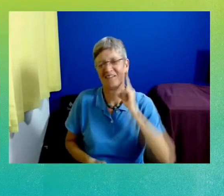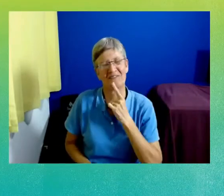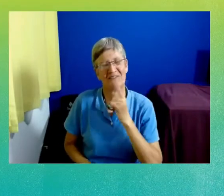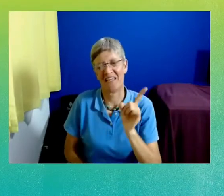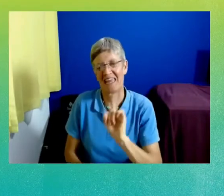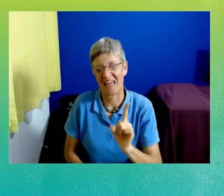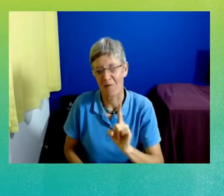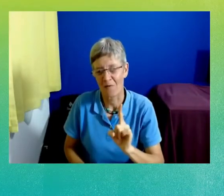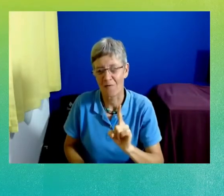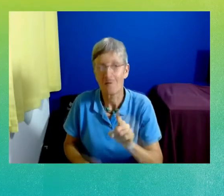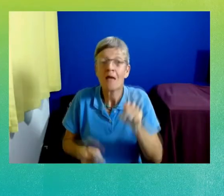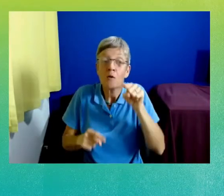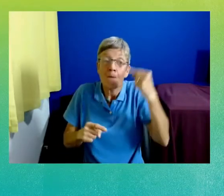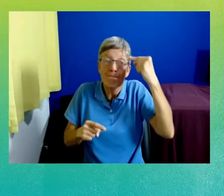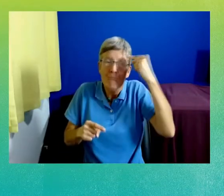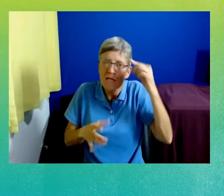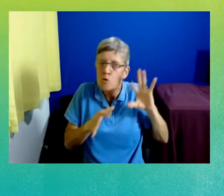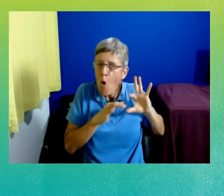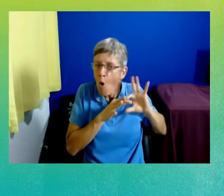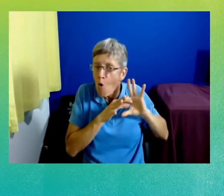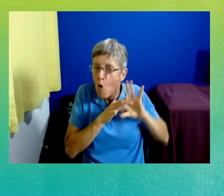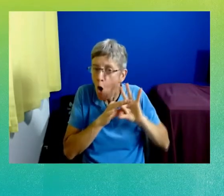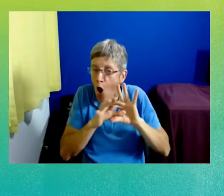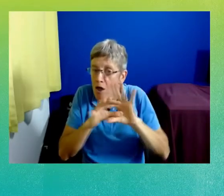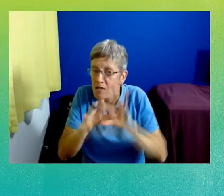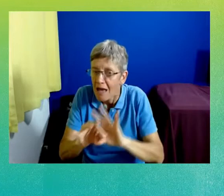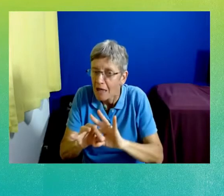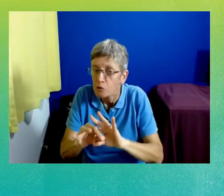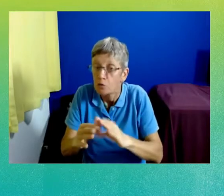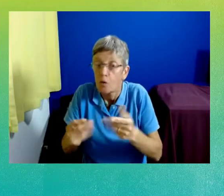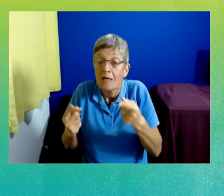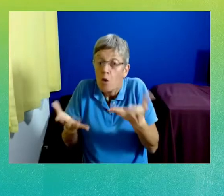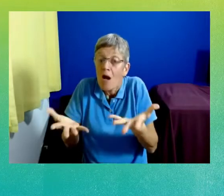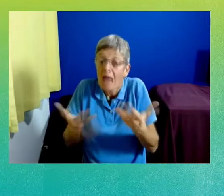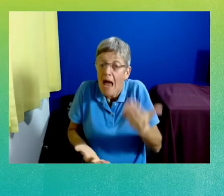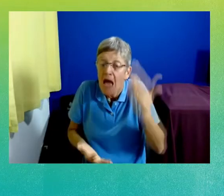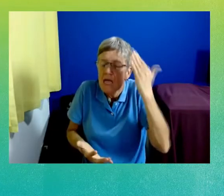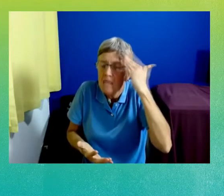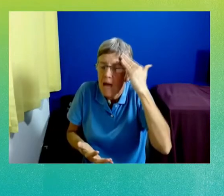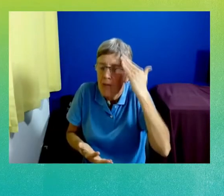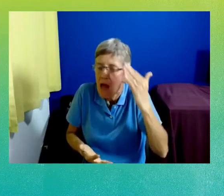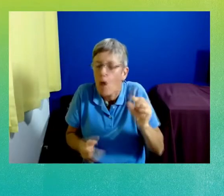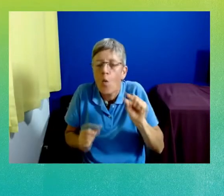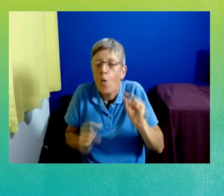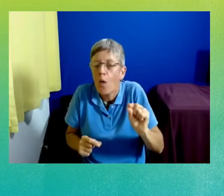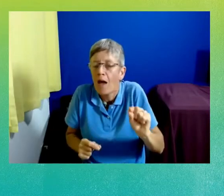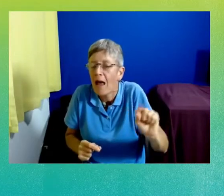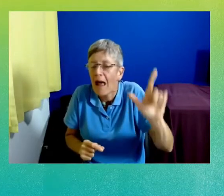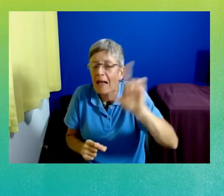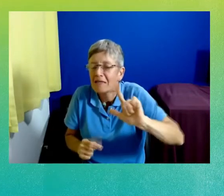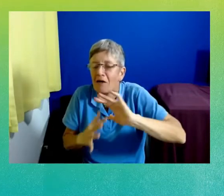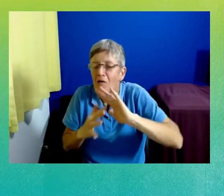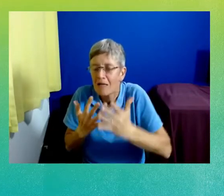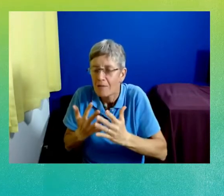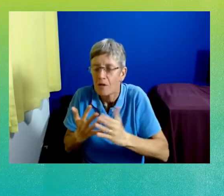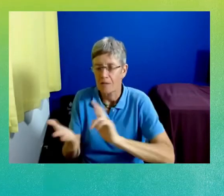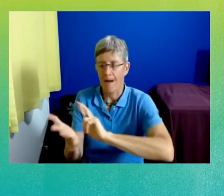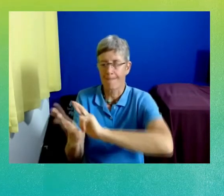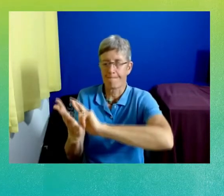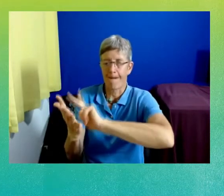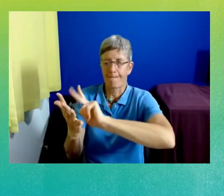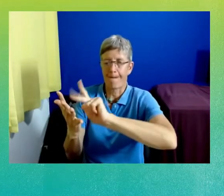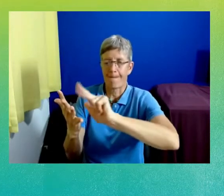não dá para conhecer tudo a respeito da literatura. Por isso é importante a contexto